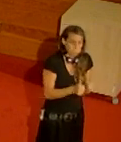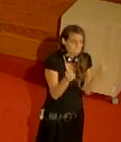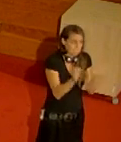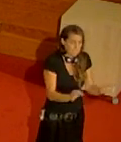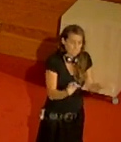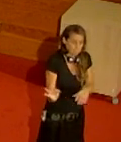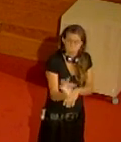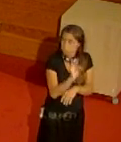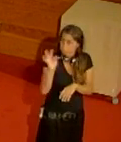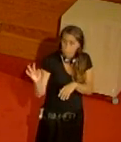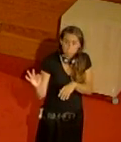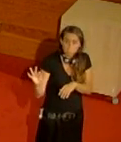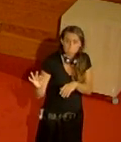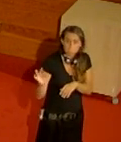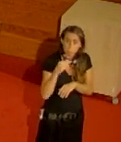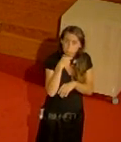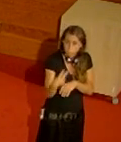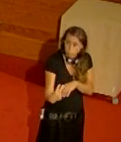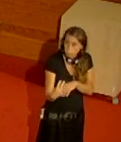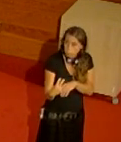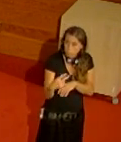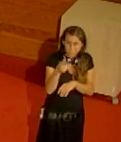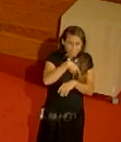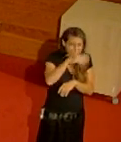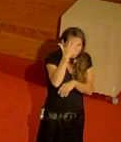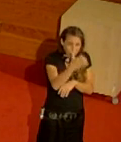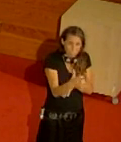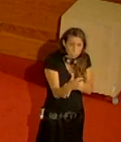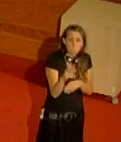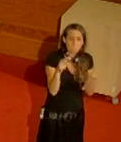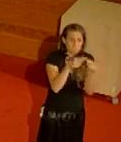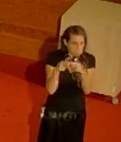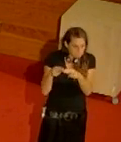Sara Gómez armasí Caldera